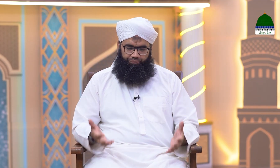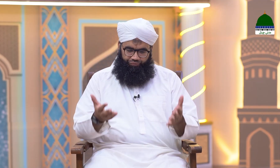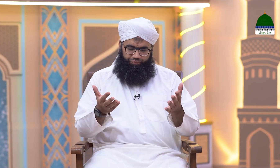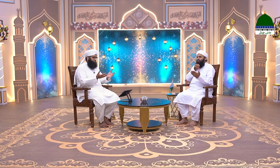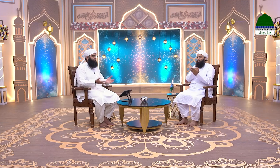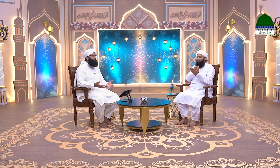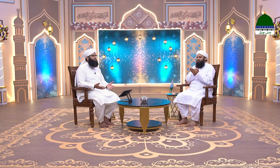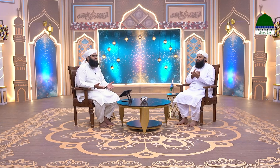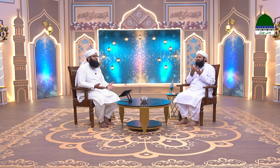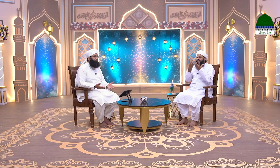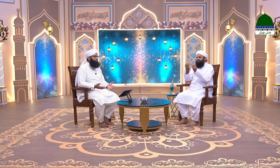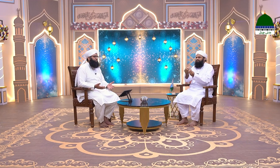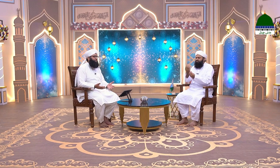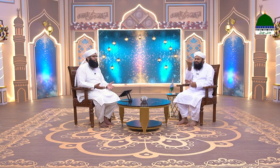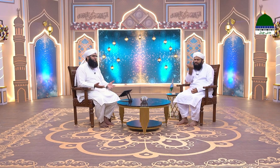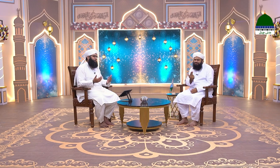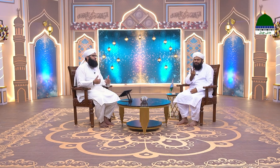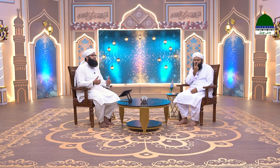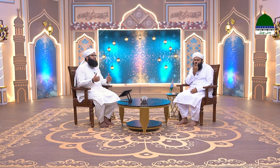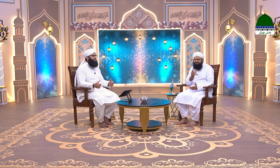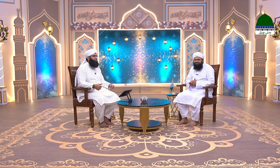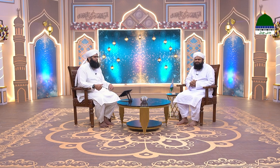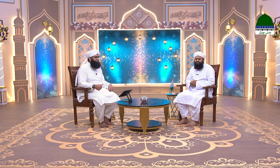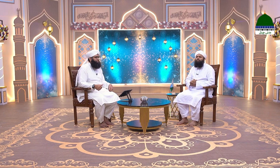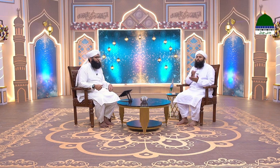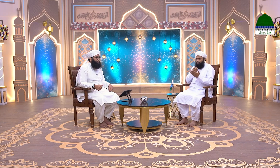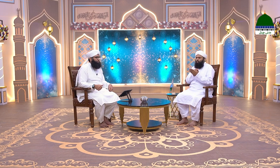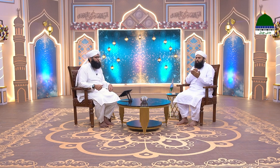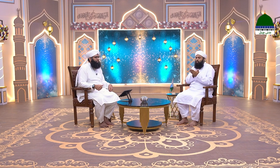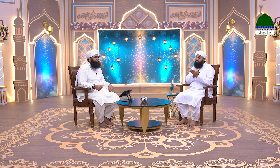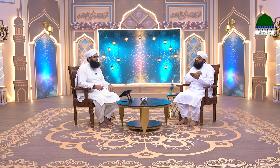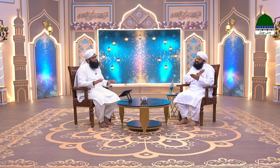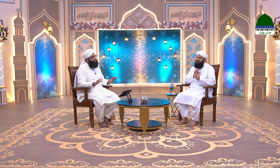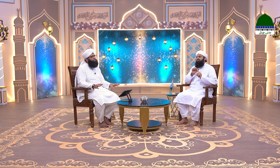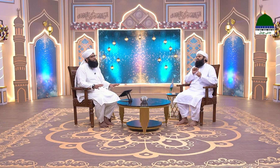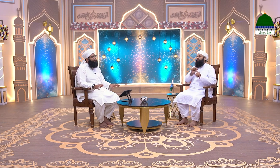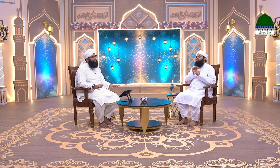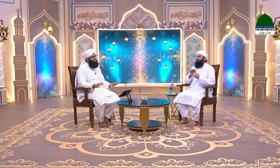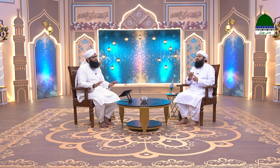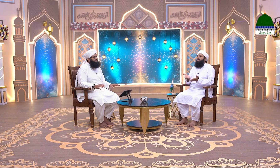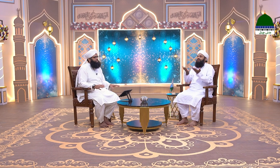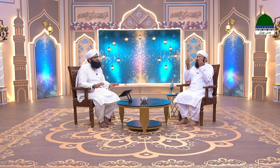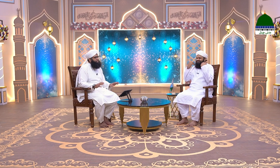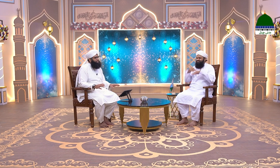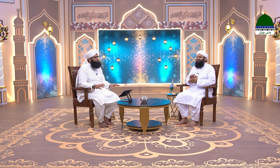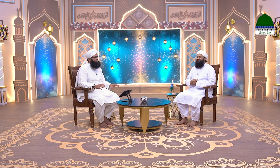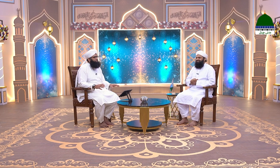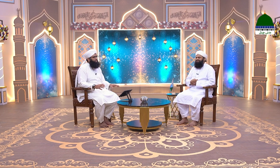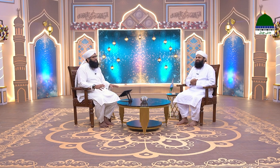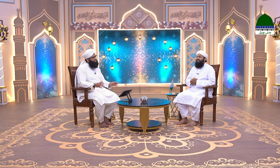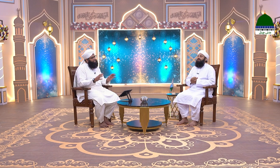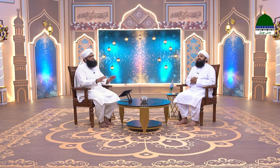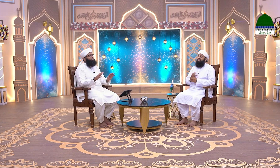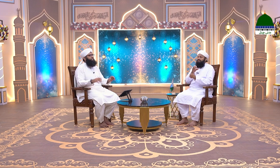فرمائے۔ جو اچھی باتیں ہم نے سنی ان کو اپنی زندگی میں نافذ کرنے کی توفیق عطا فرمائے۔ الحمدللہ دعوت اسلامی کے دینی ماحول